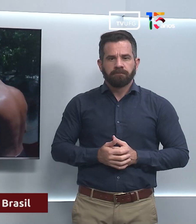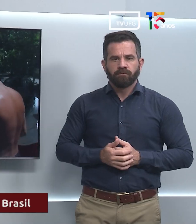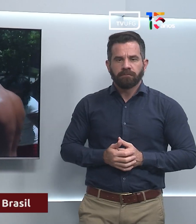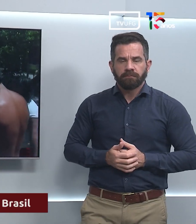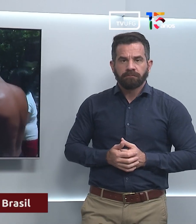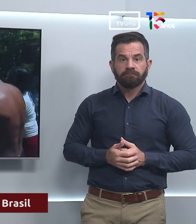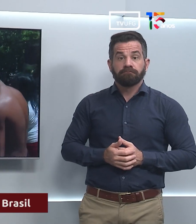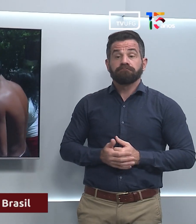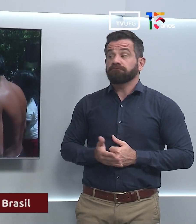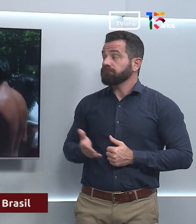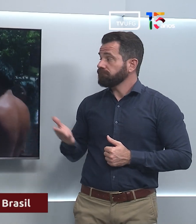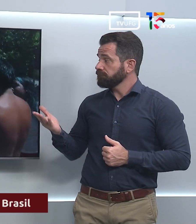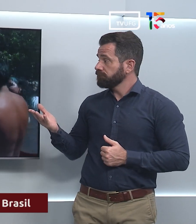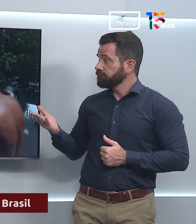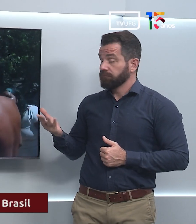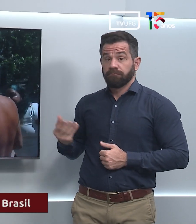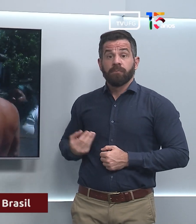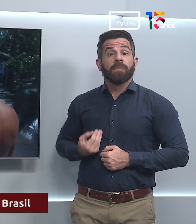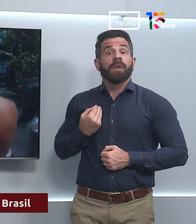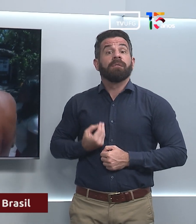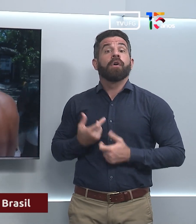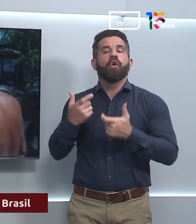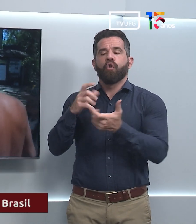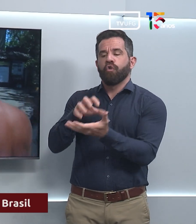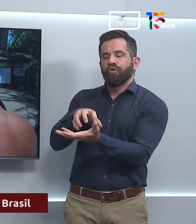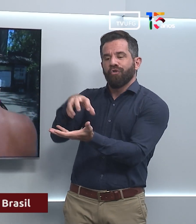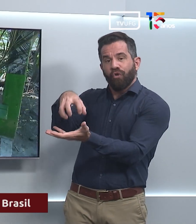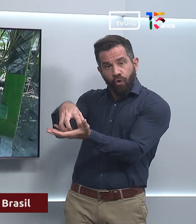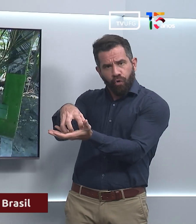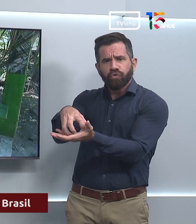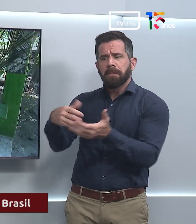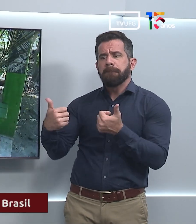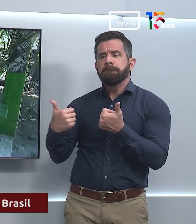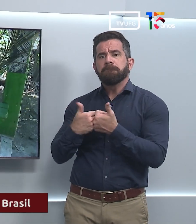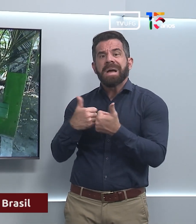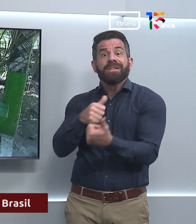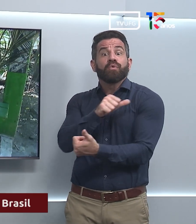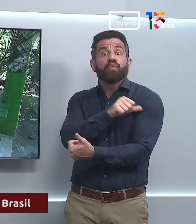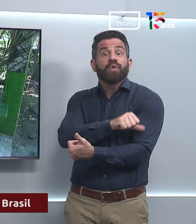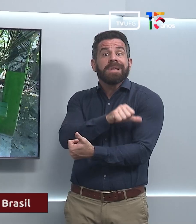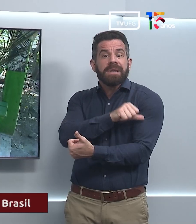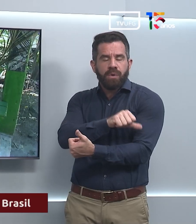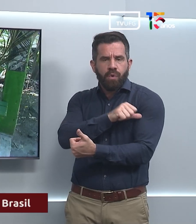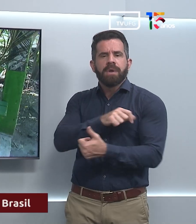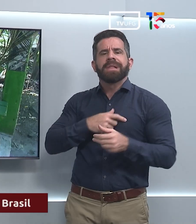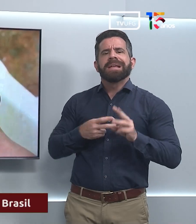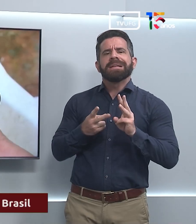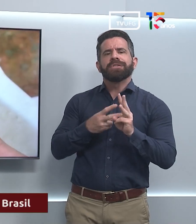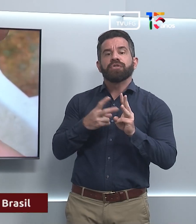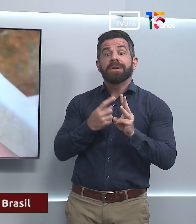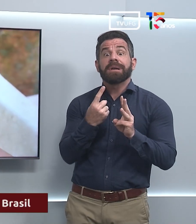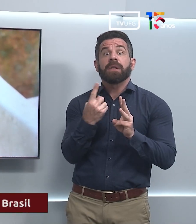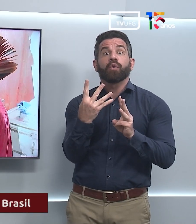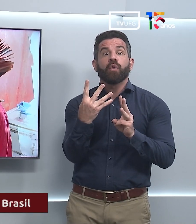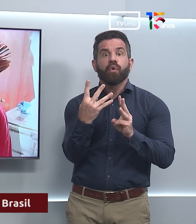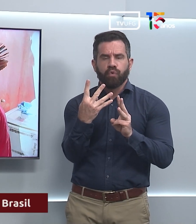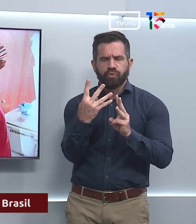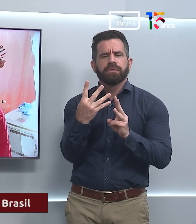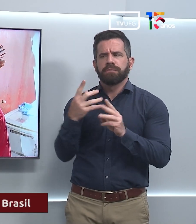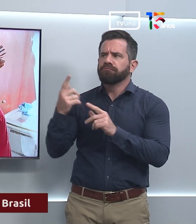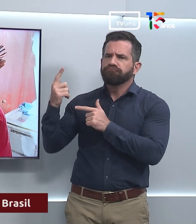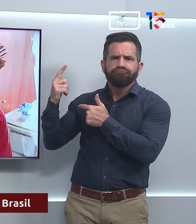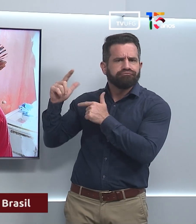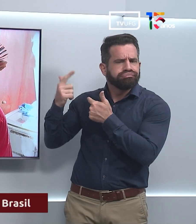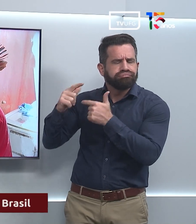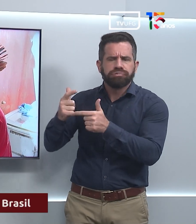Mesmo vivendo em uma aldeia urbanizada no Rio de Janeiro, indígenas de 14 etnias mantêm tradições